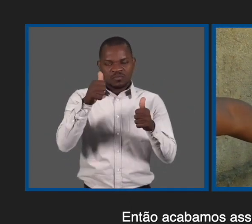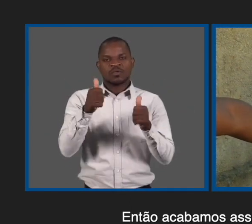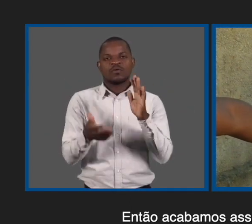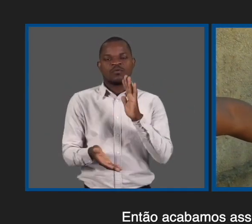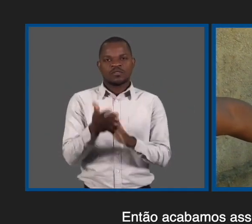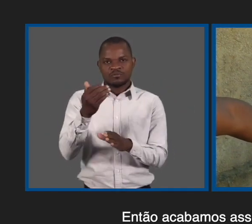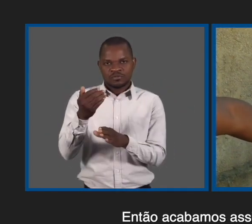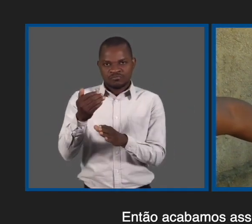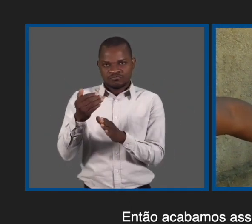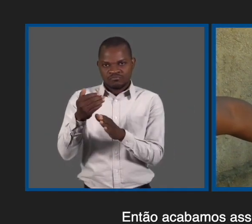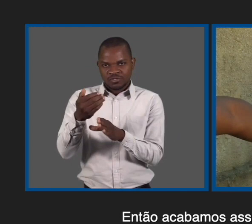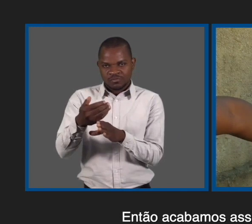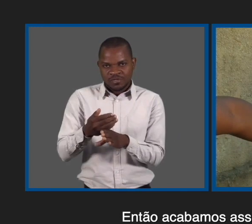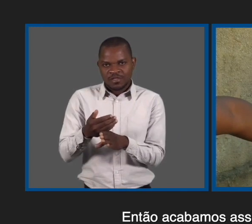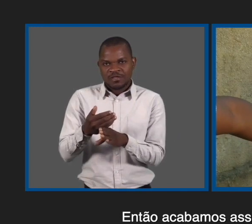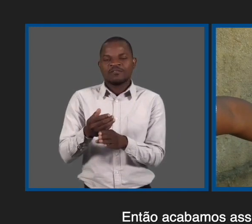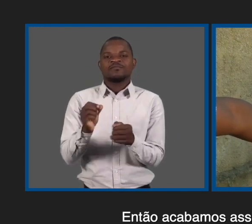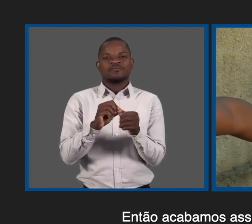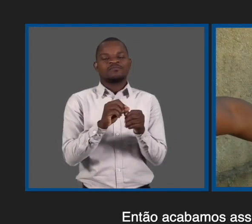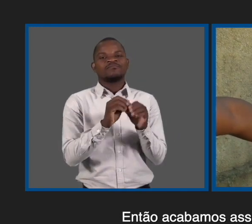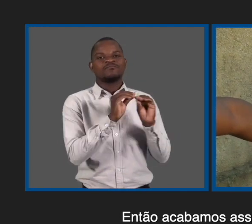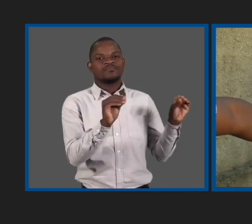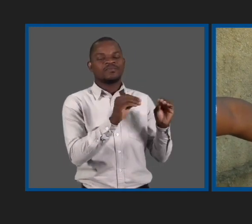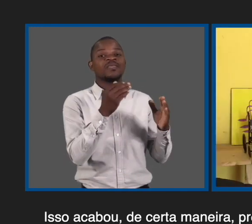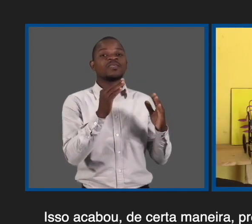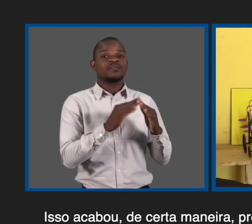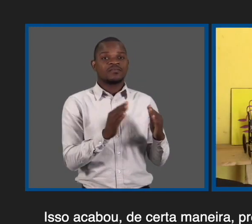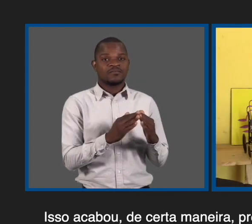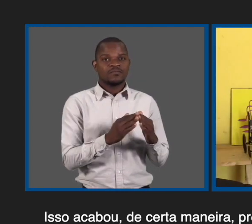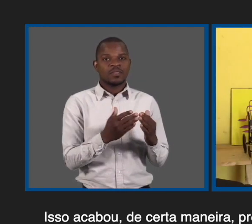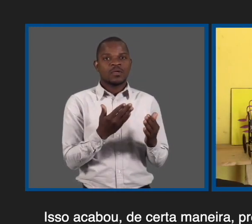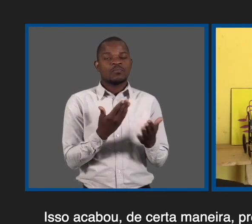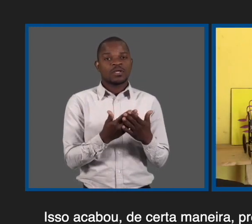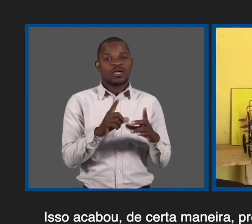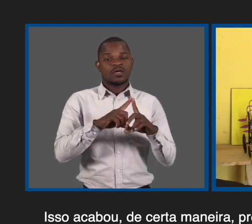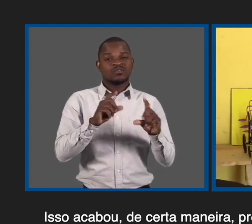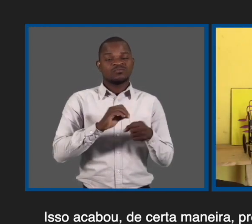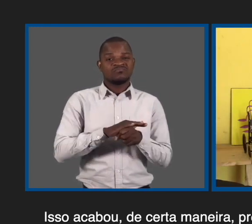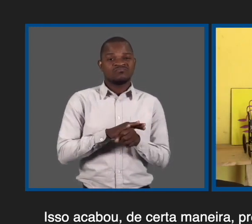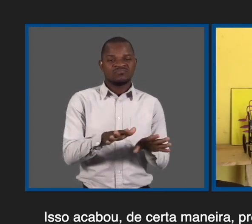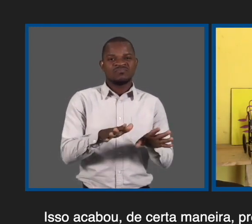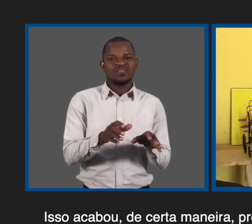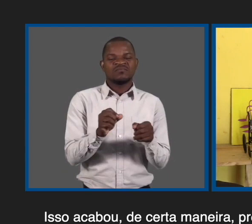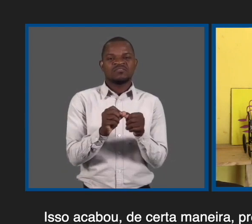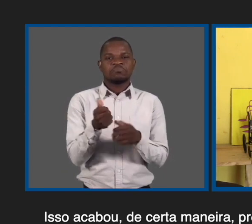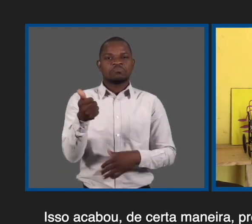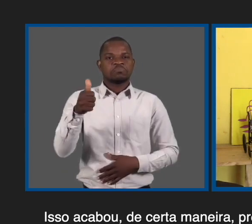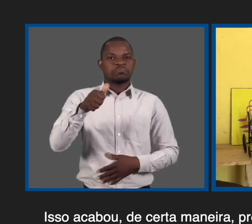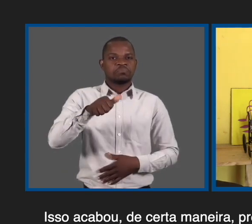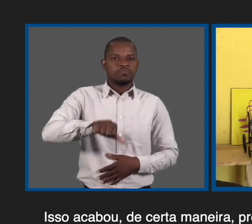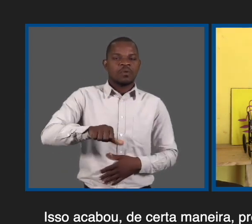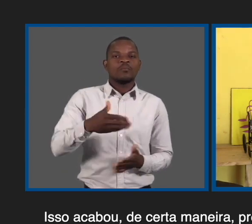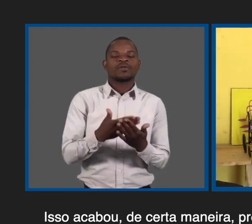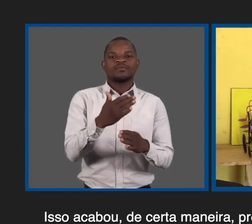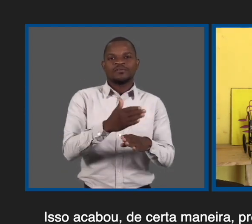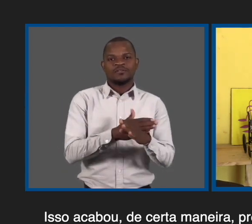nas experiências deles, porque eles já são profissionais, nós acabamos de ser sempre em casa. Isso acabou, de certa maneira, prejudicando as crianças, porque nós